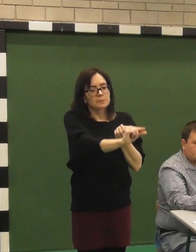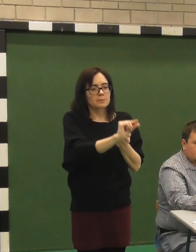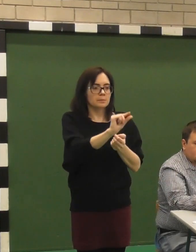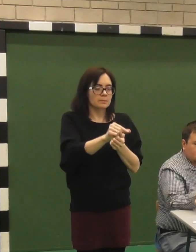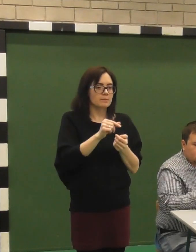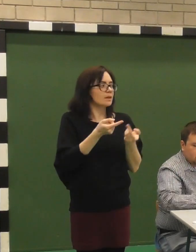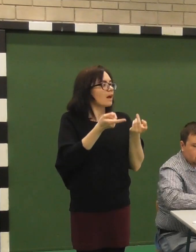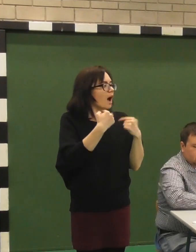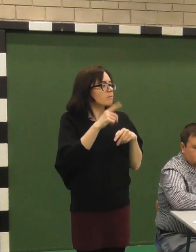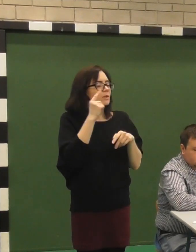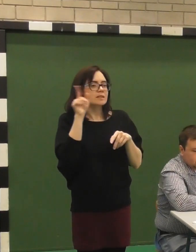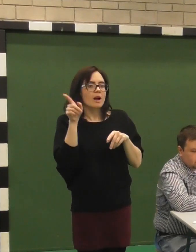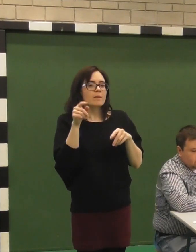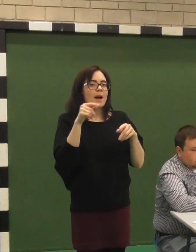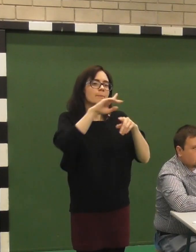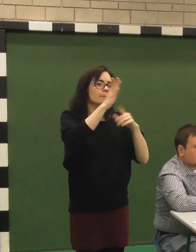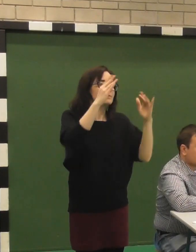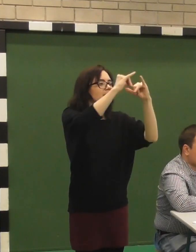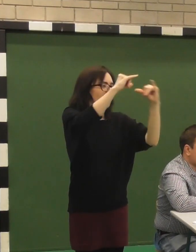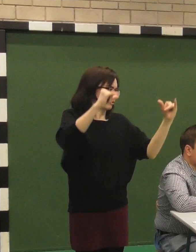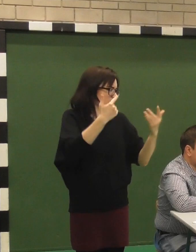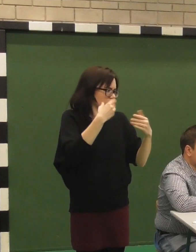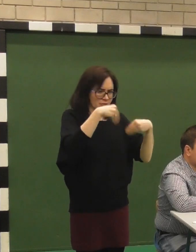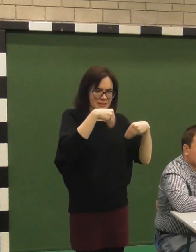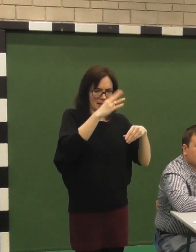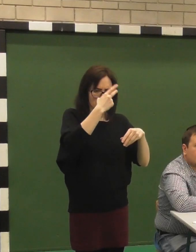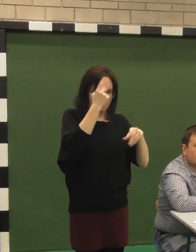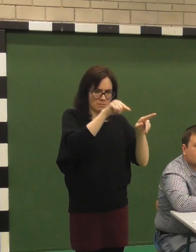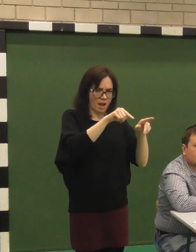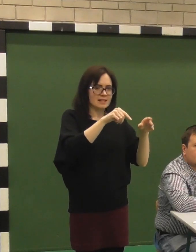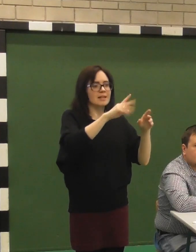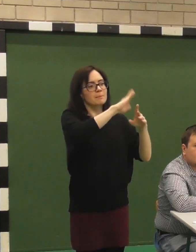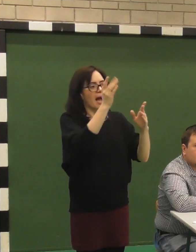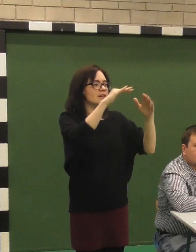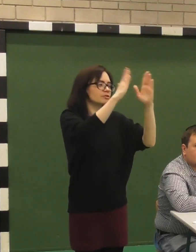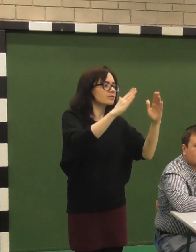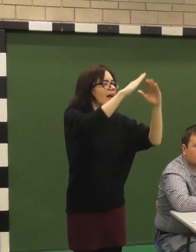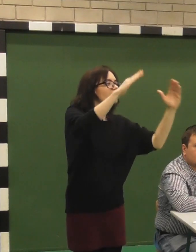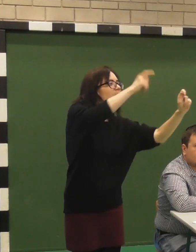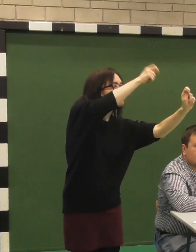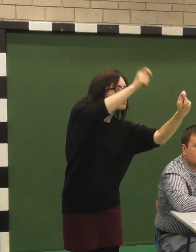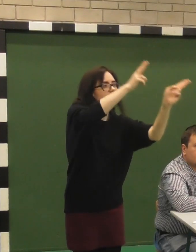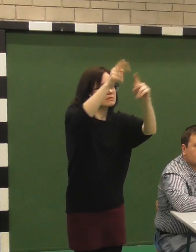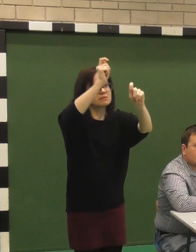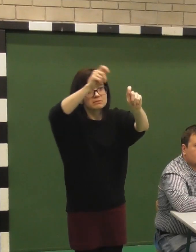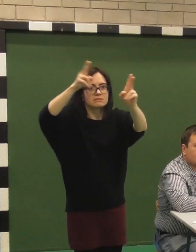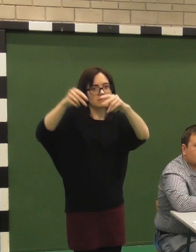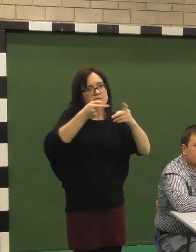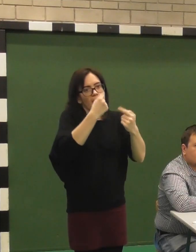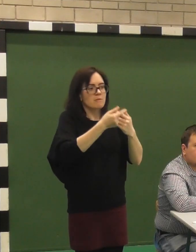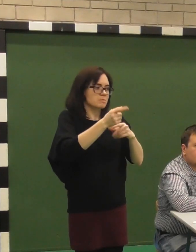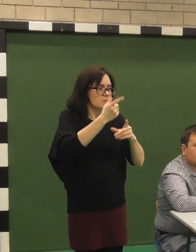az édesapám, mert bádogos volt, és a házak tetején is dolgozott. Akkor még nem volt